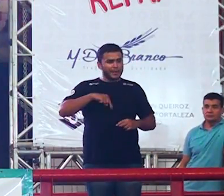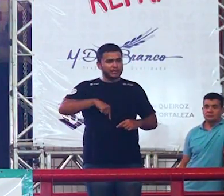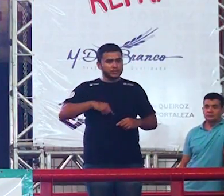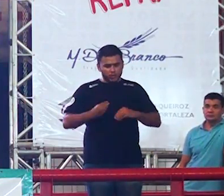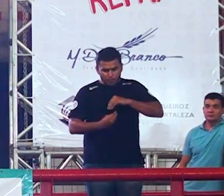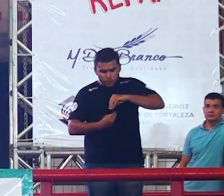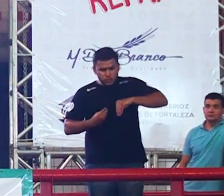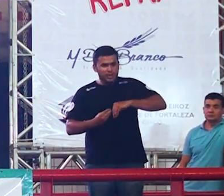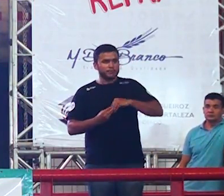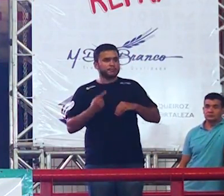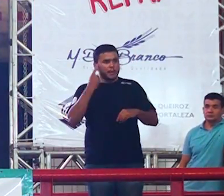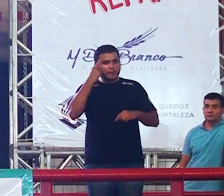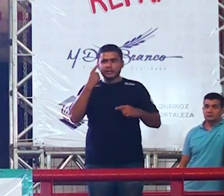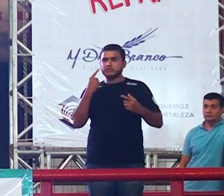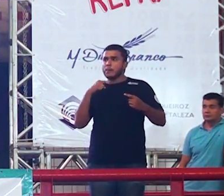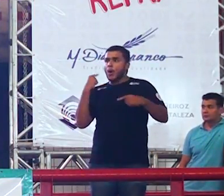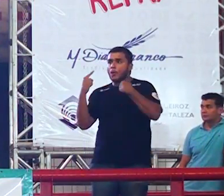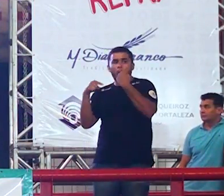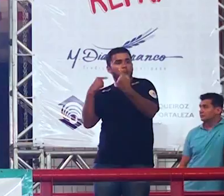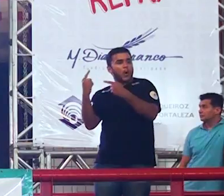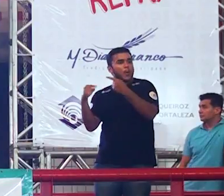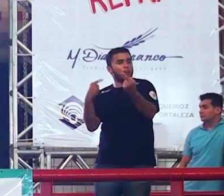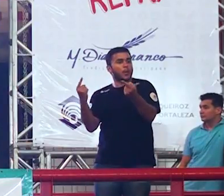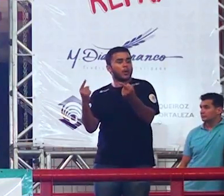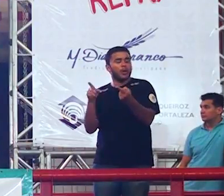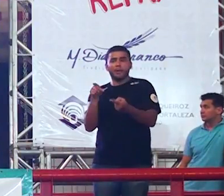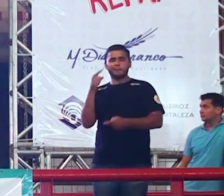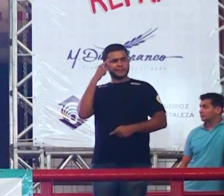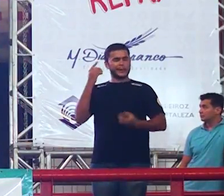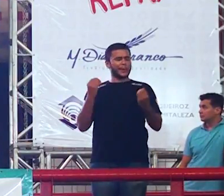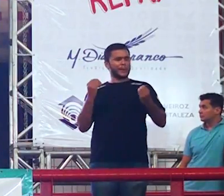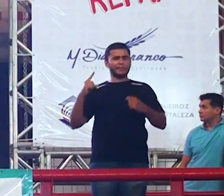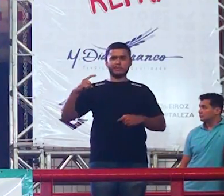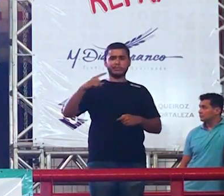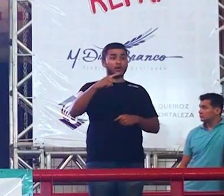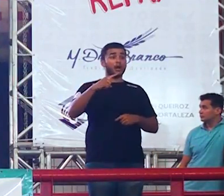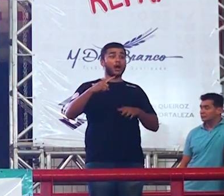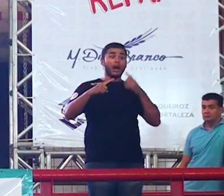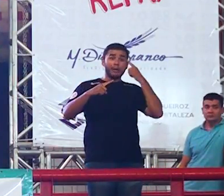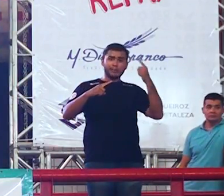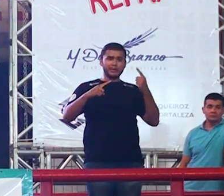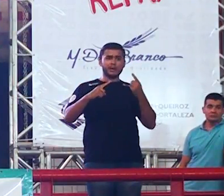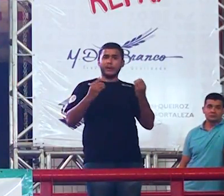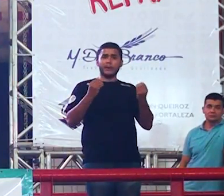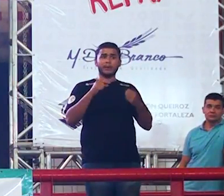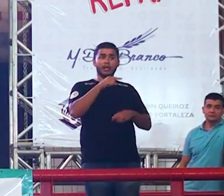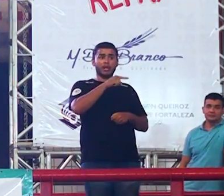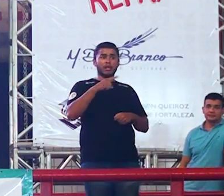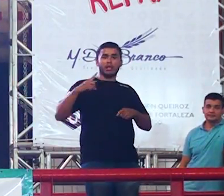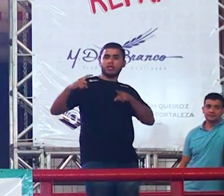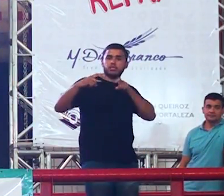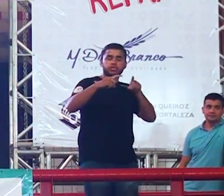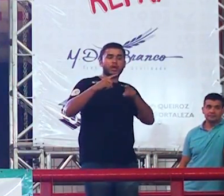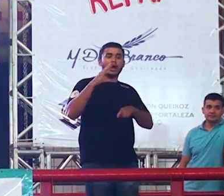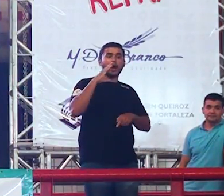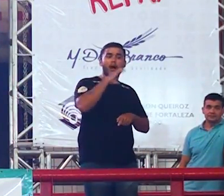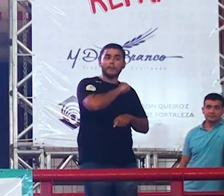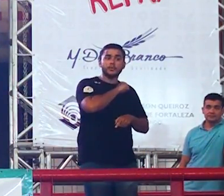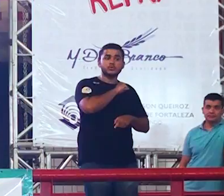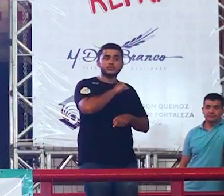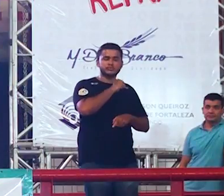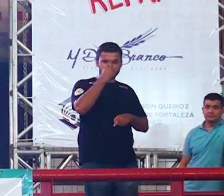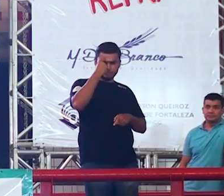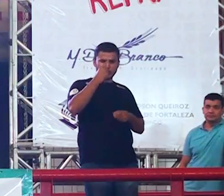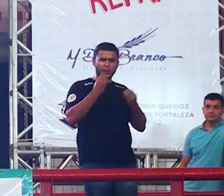Y irão ter em menor quantidade e, consequentemente, a chance de ser sexo feminino é maior, porque os